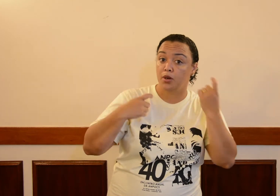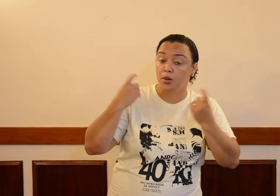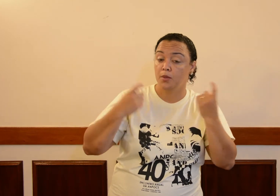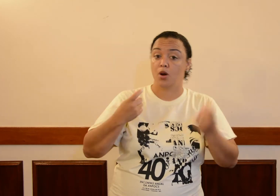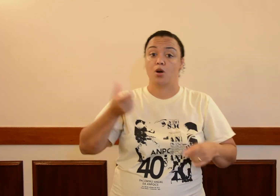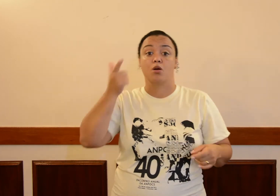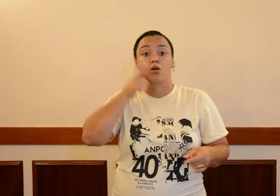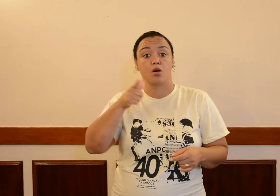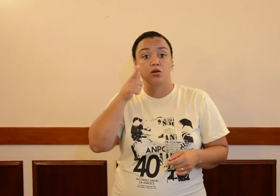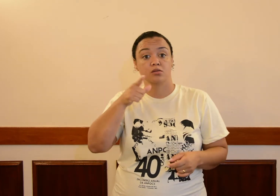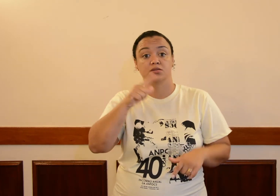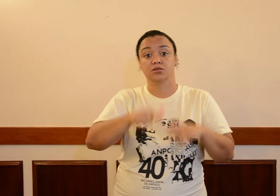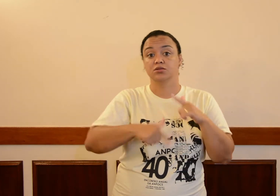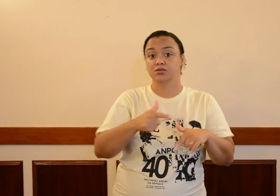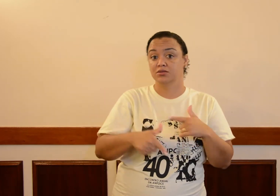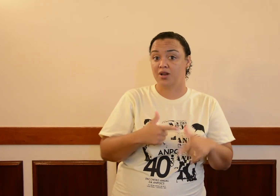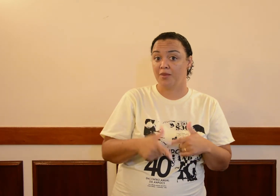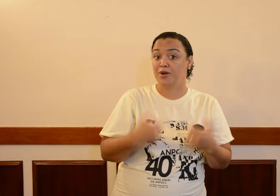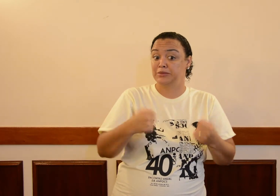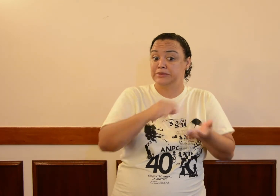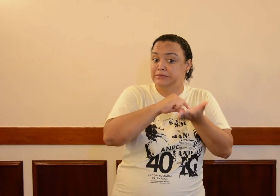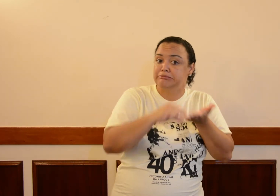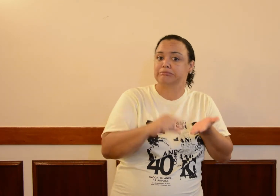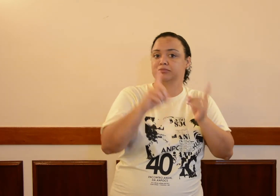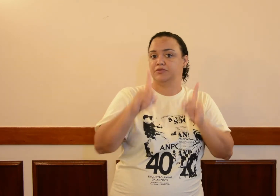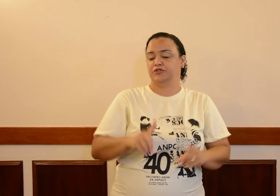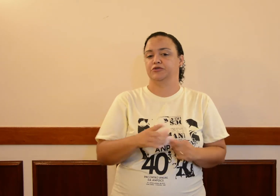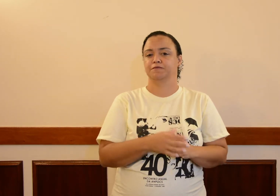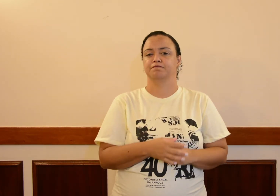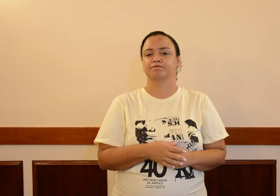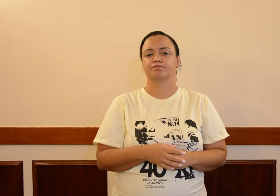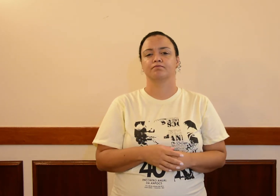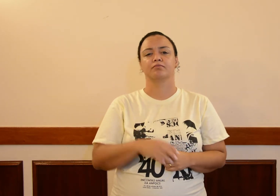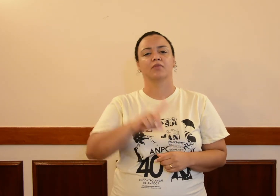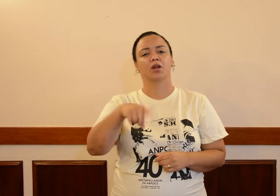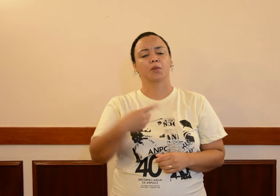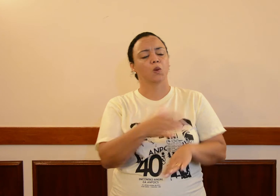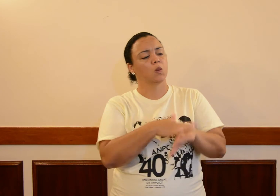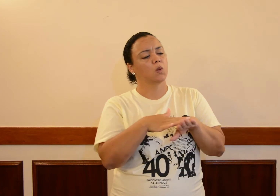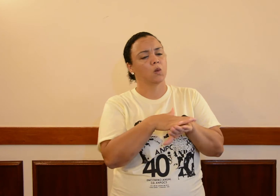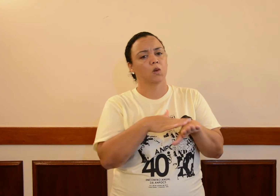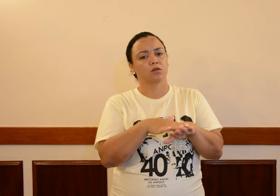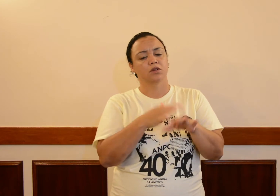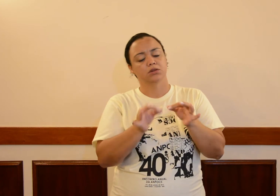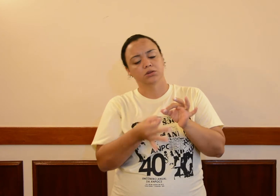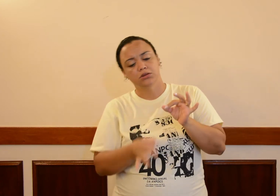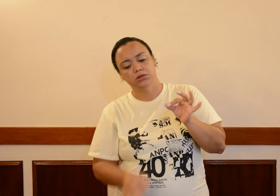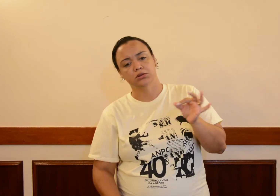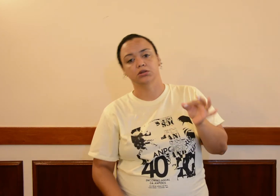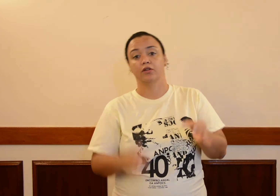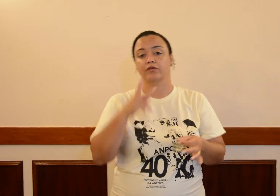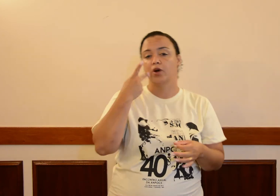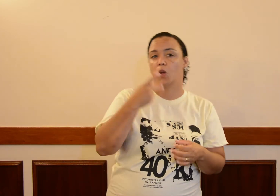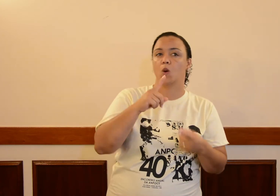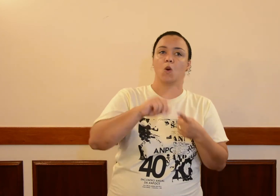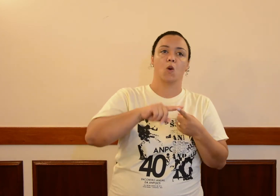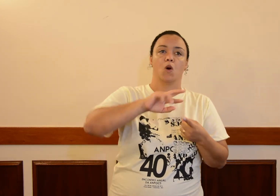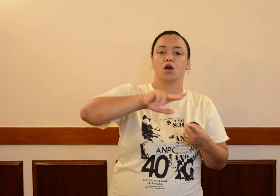com Tomás, em que ele discorreu longamente e com muitos detalhes sobre diferentes espécies de peixes, quais eram